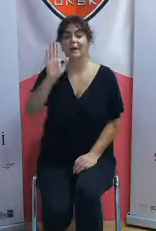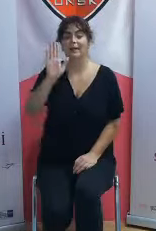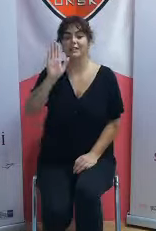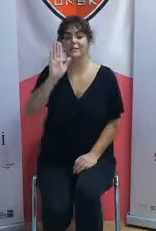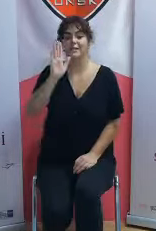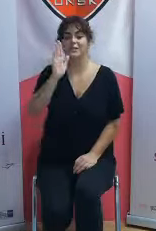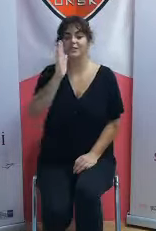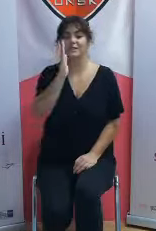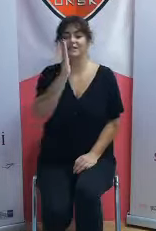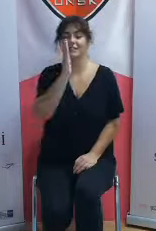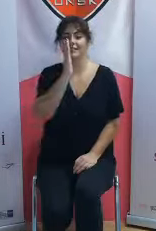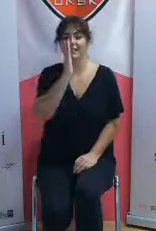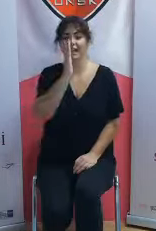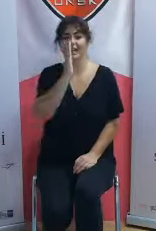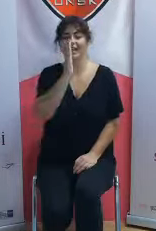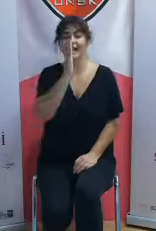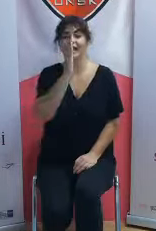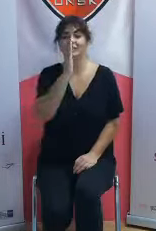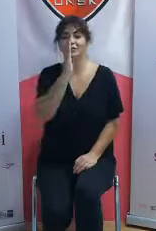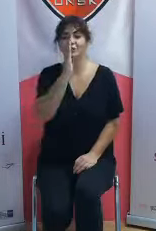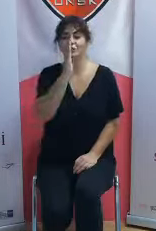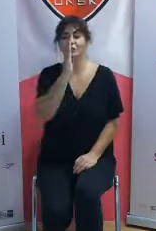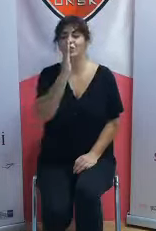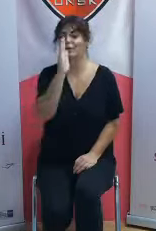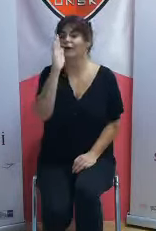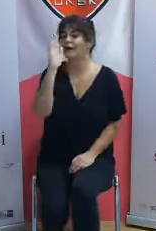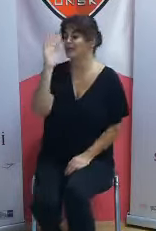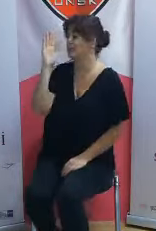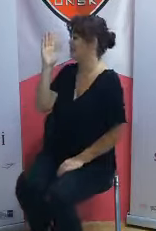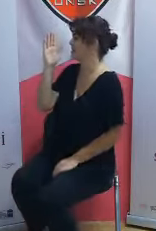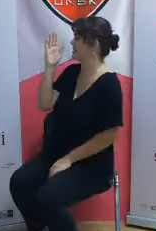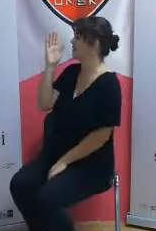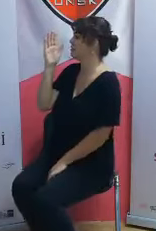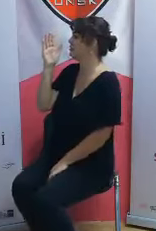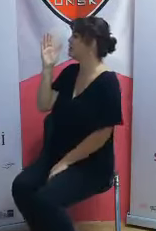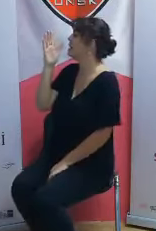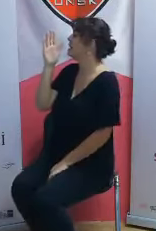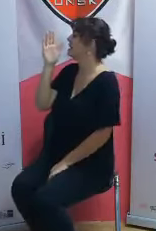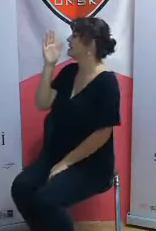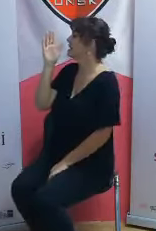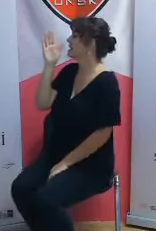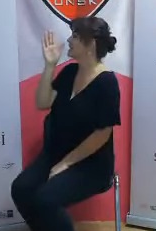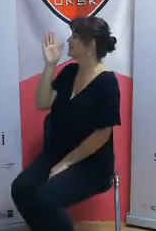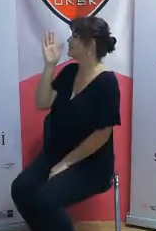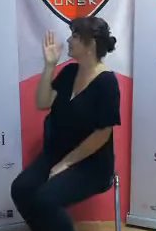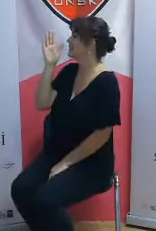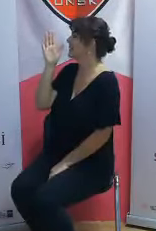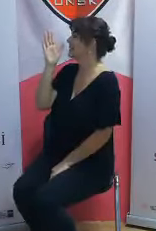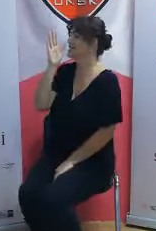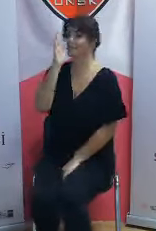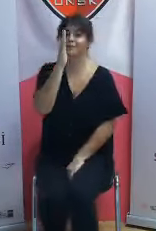Parmaklarımız açık, dikey. Yerleştiriyoruz tam ağzınıza doğru. Kasım. Kasım.